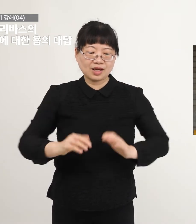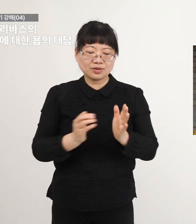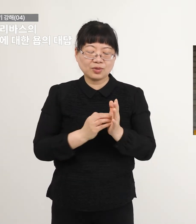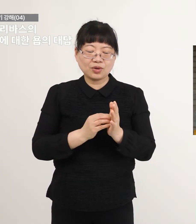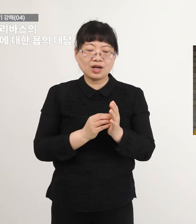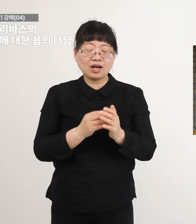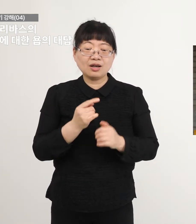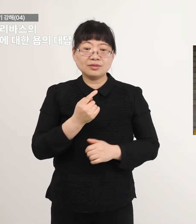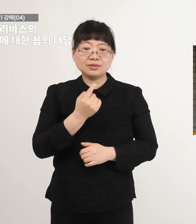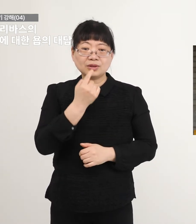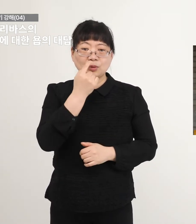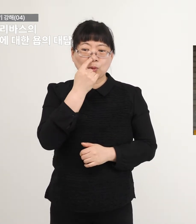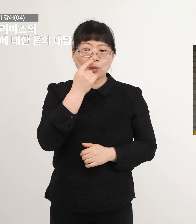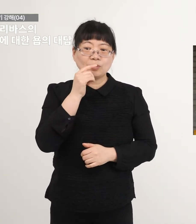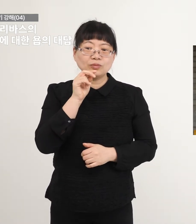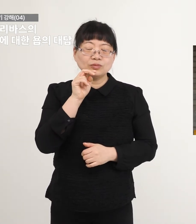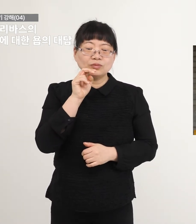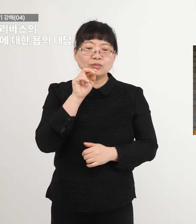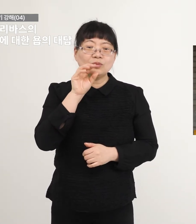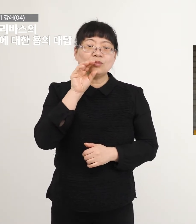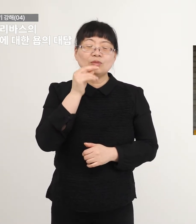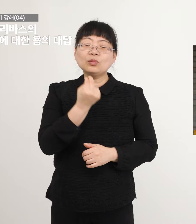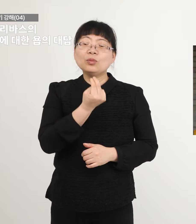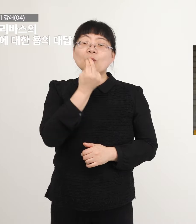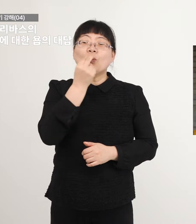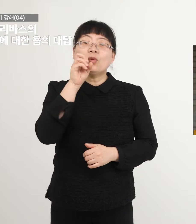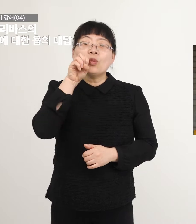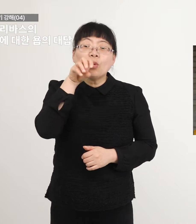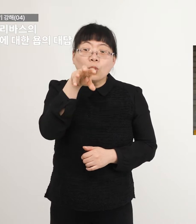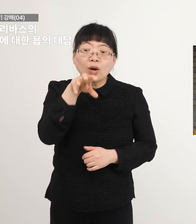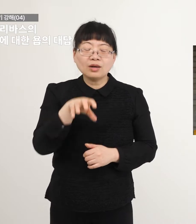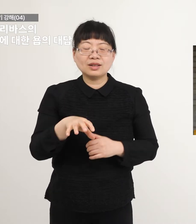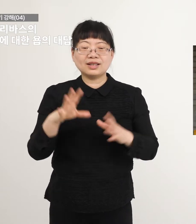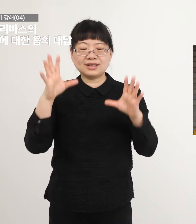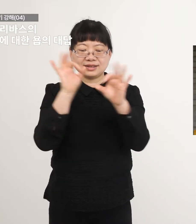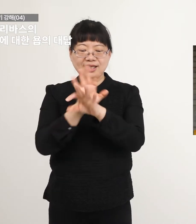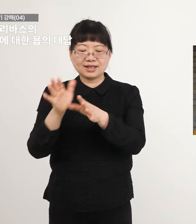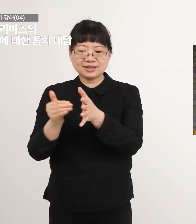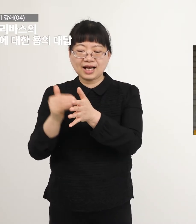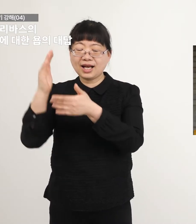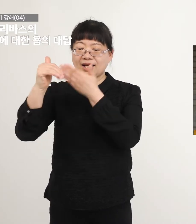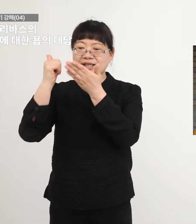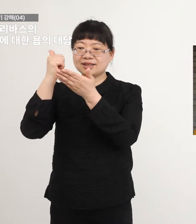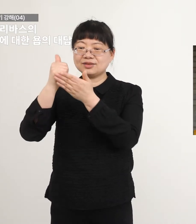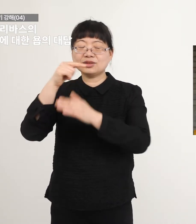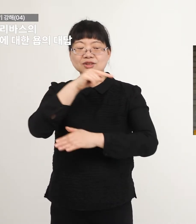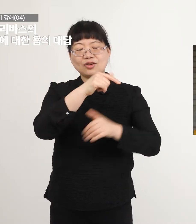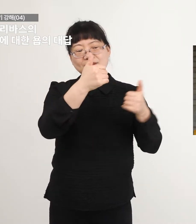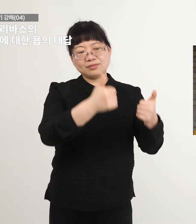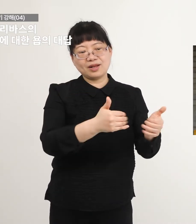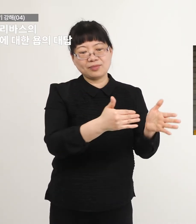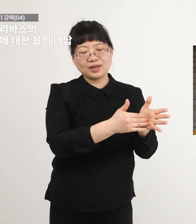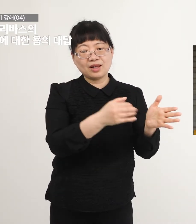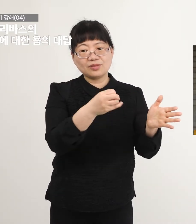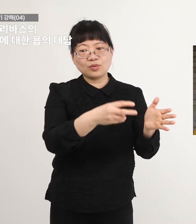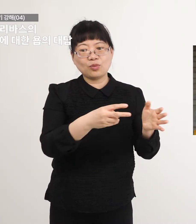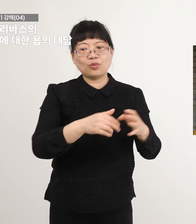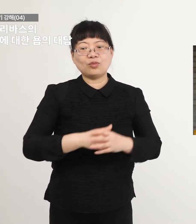콧김에 사라지느니라. 그래서 하나님께서 그것을 심판한 것이다. 그리고